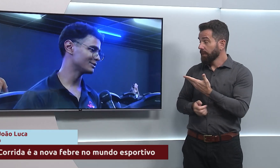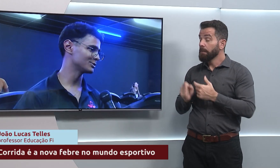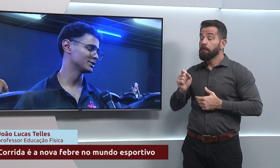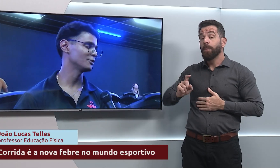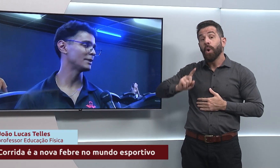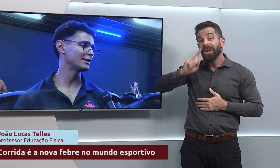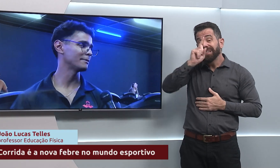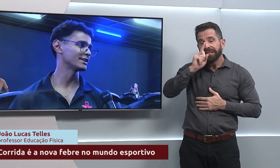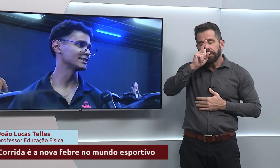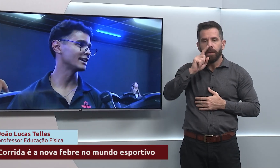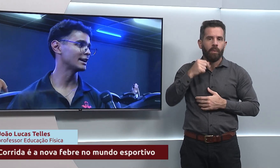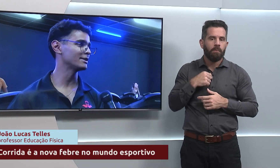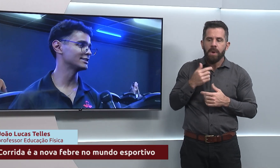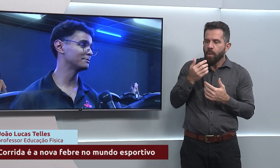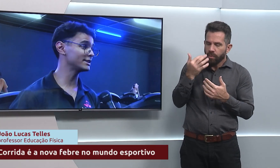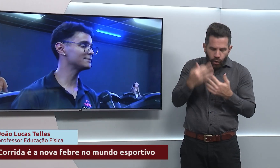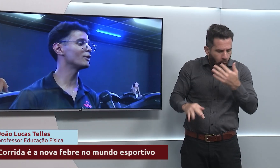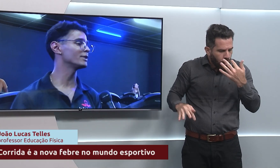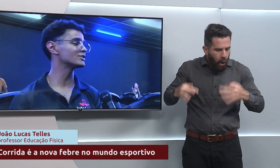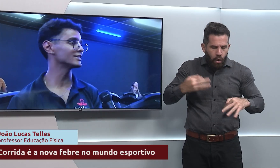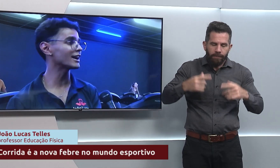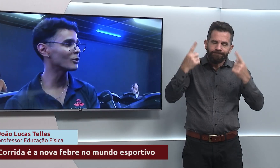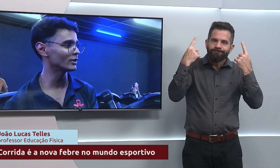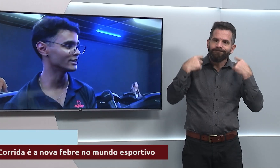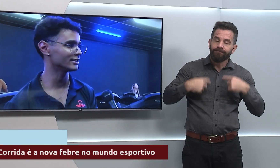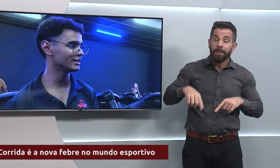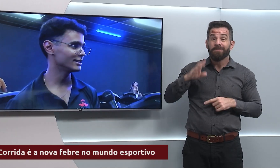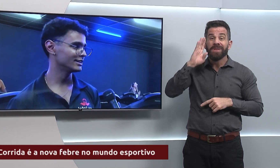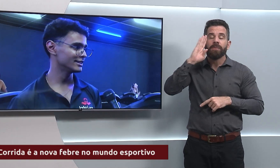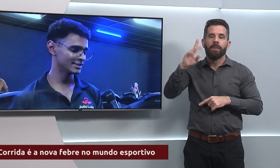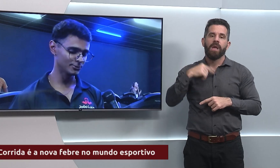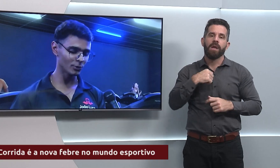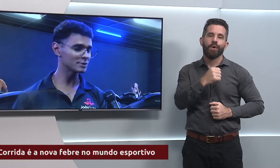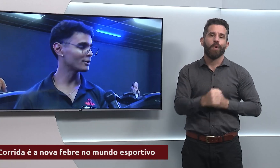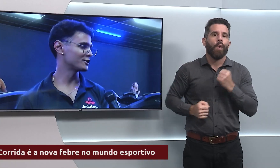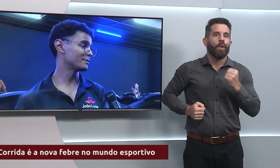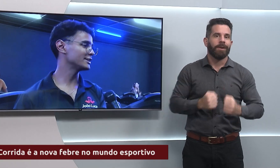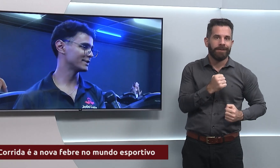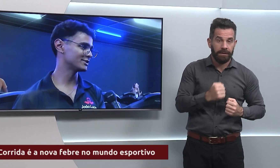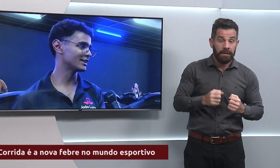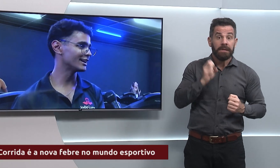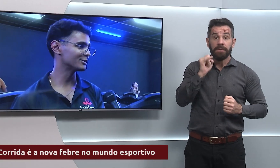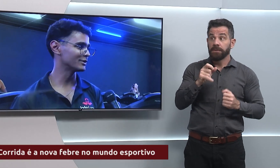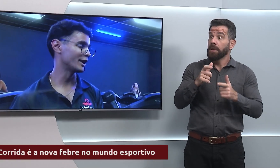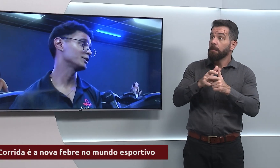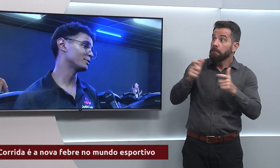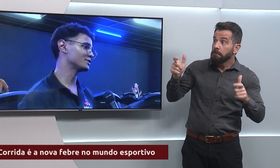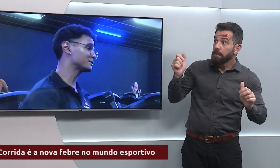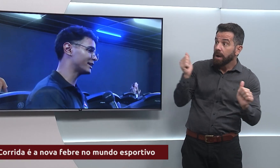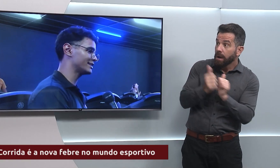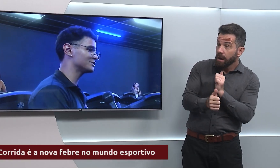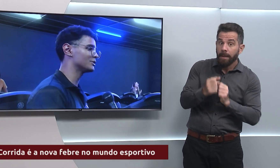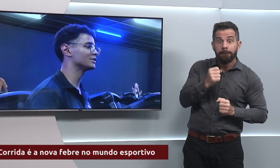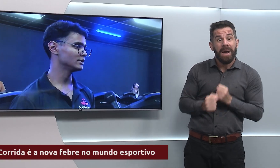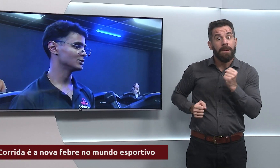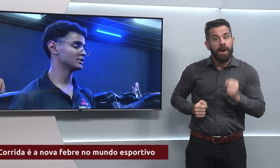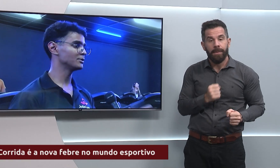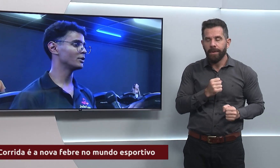parar para pensar, acaba sendo principalmente na corrida. Se for o esporte mais praticado, é o esporte que mais lesiona. Se você correr